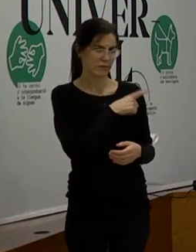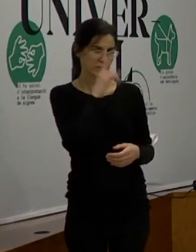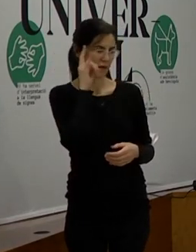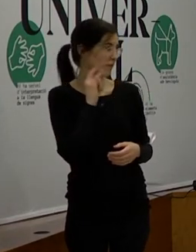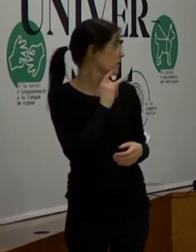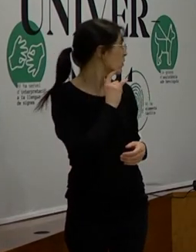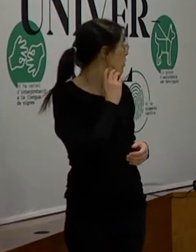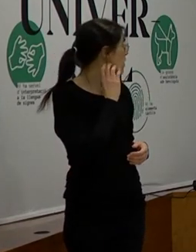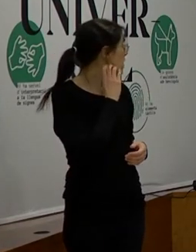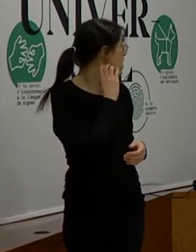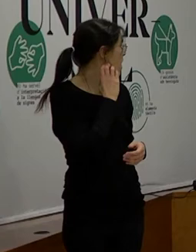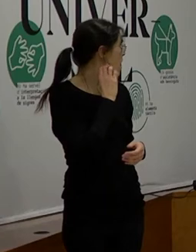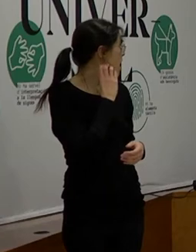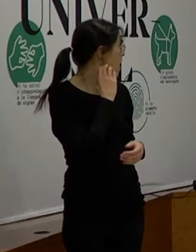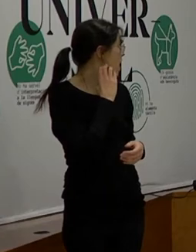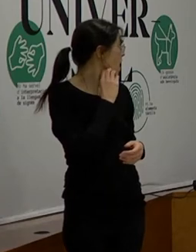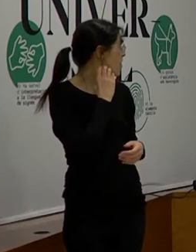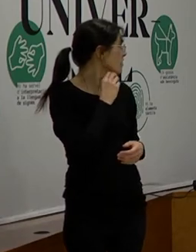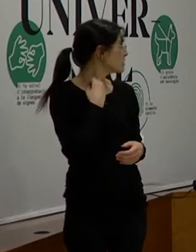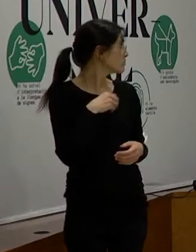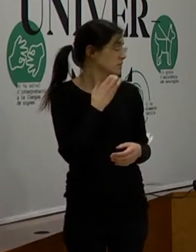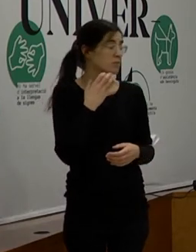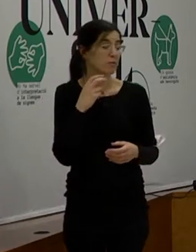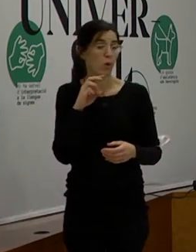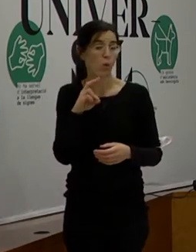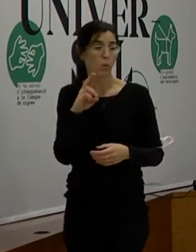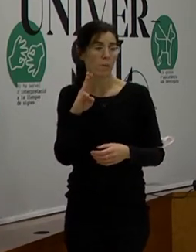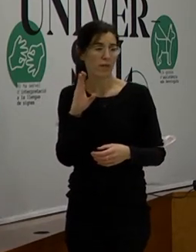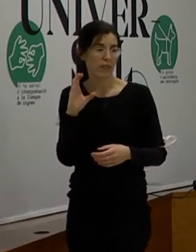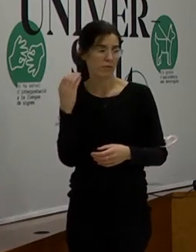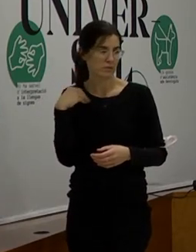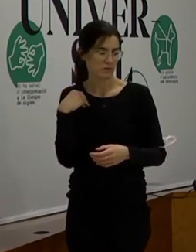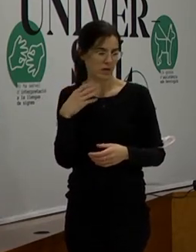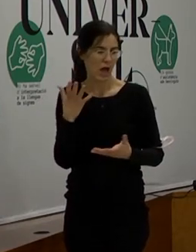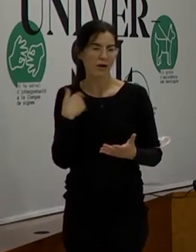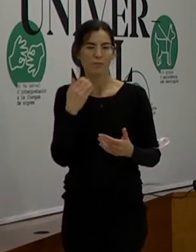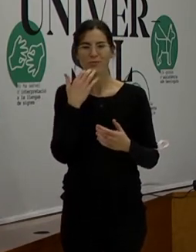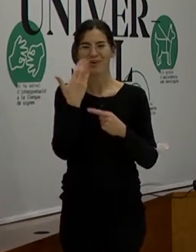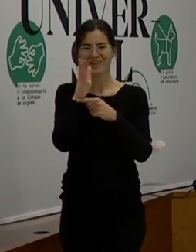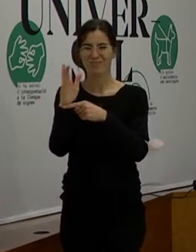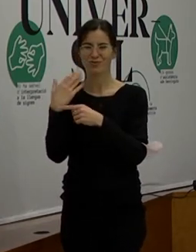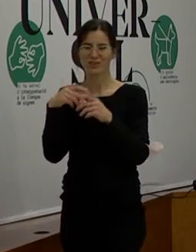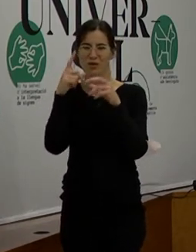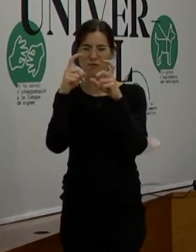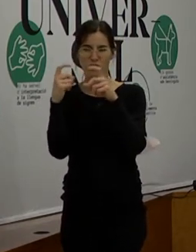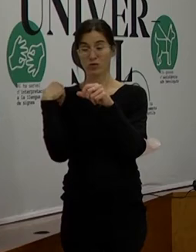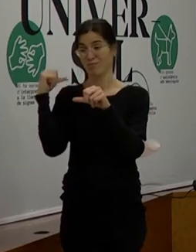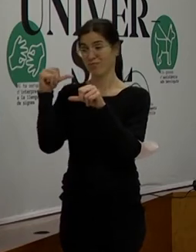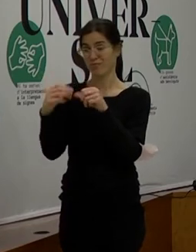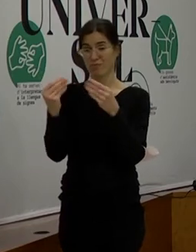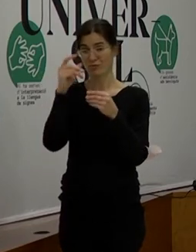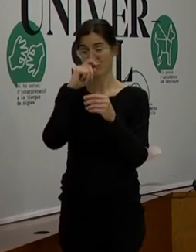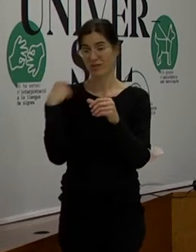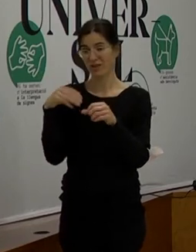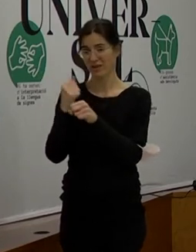és l'OPC que diu, Campus North, vale? El que passa és que jo estic portant aquí moltes fotos de molts anys que portem